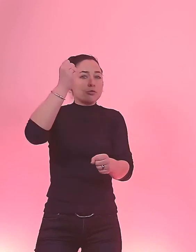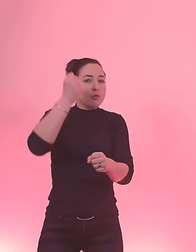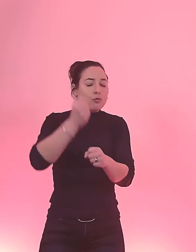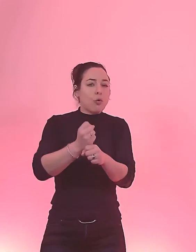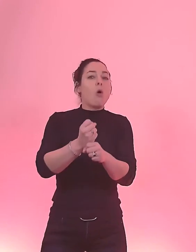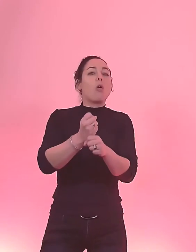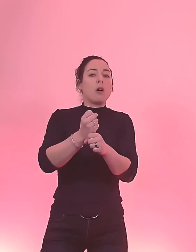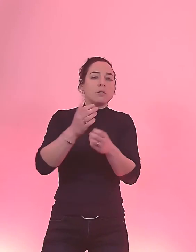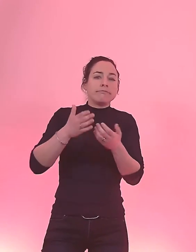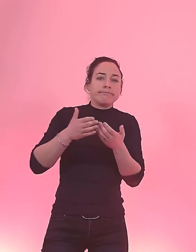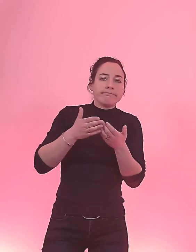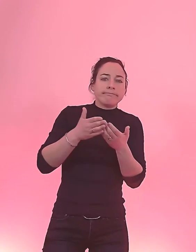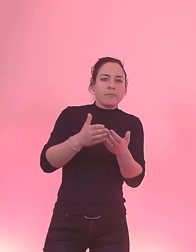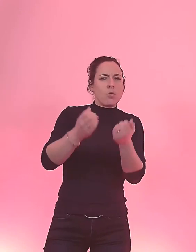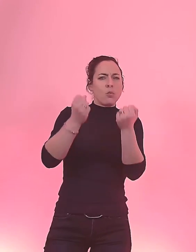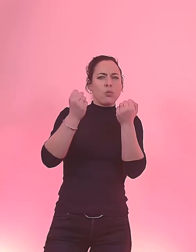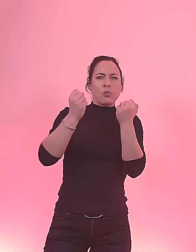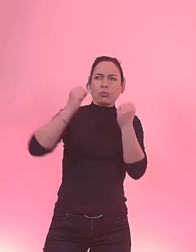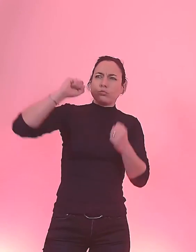storm